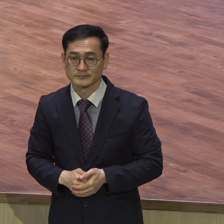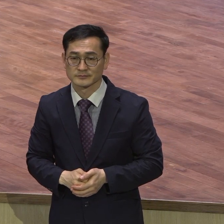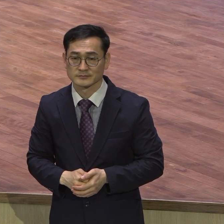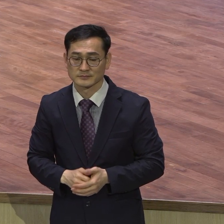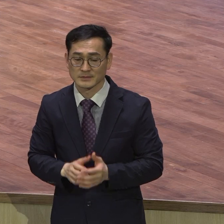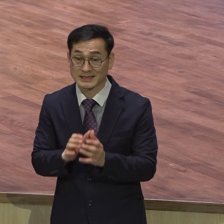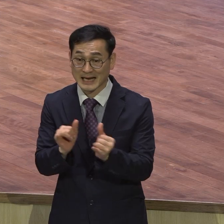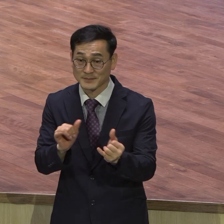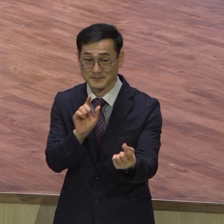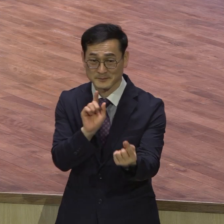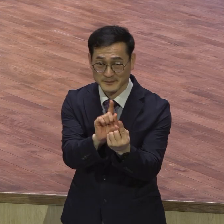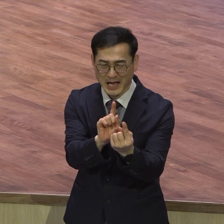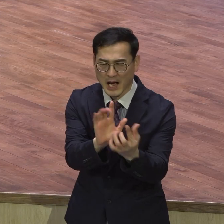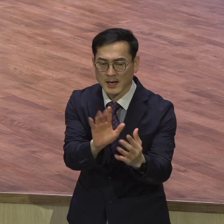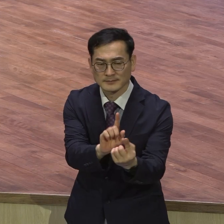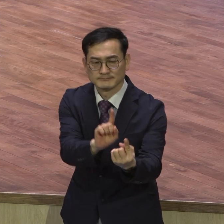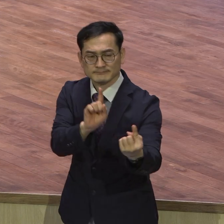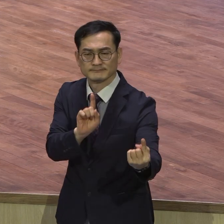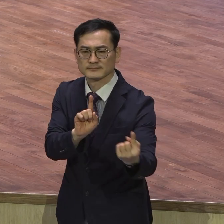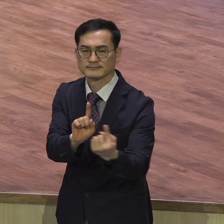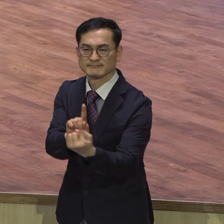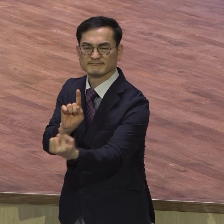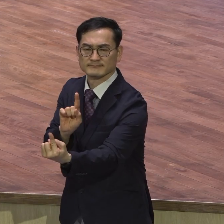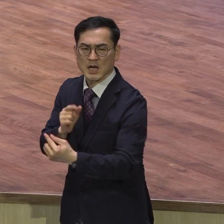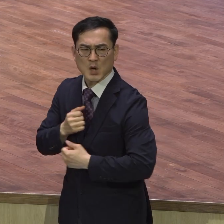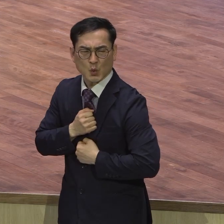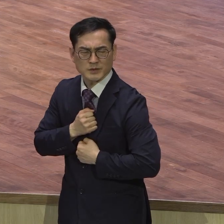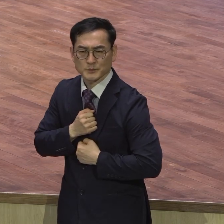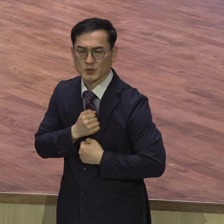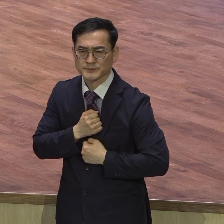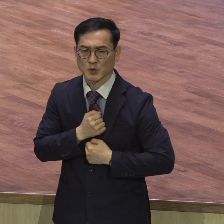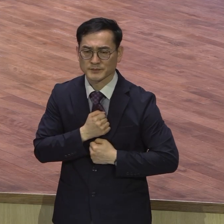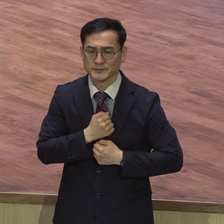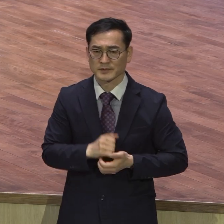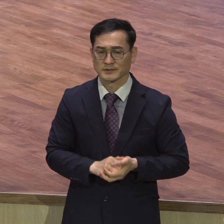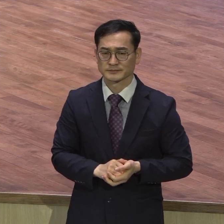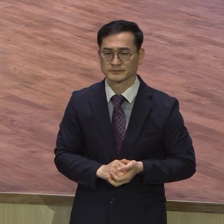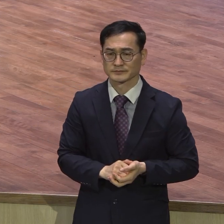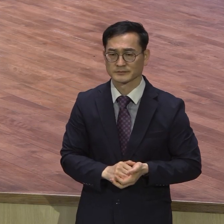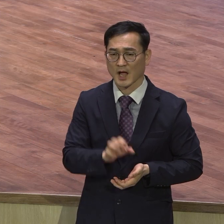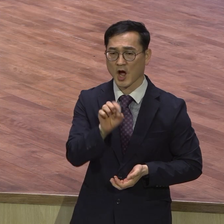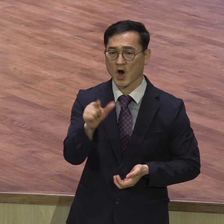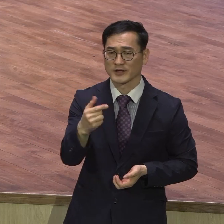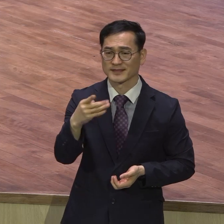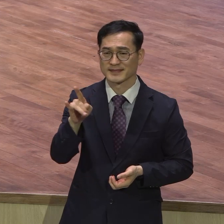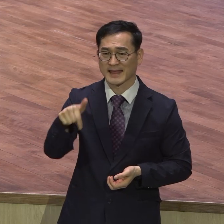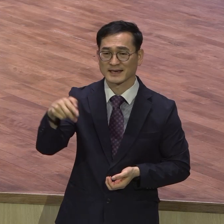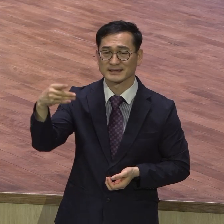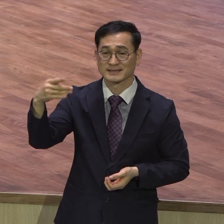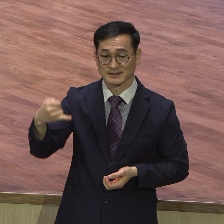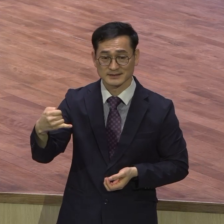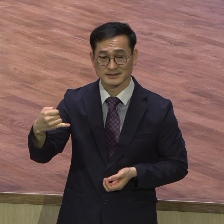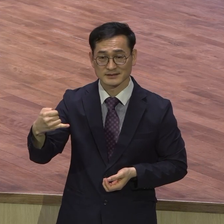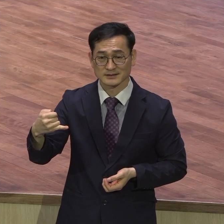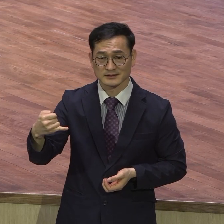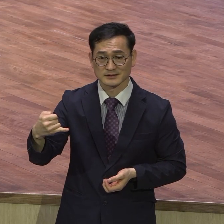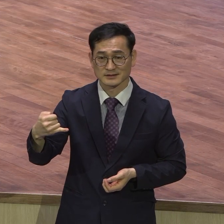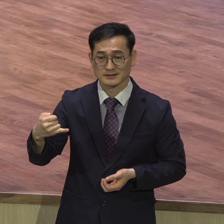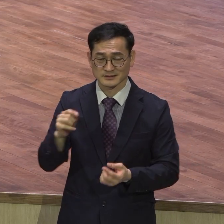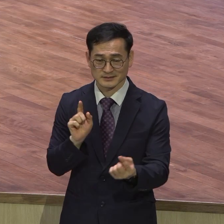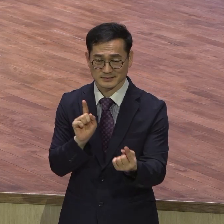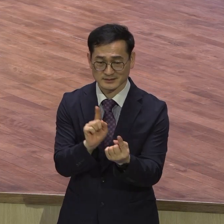접촉 이걸 최소화. 그래서 디지털 언택트라고 했어요. 언이라 말하면 언택트 언은 부정을 말하지요.